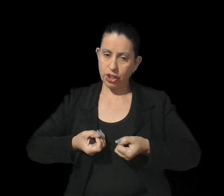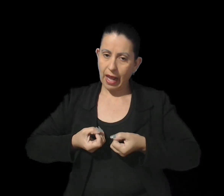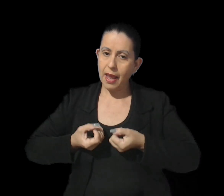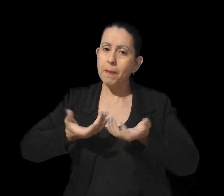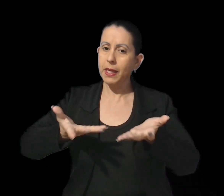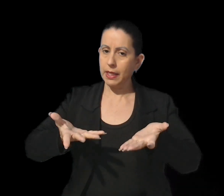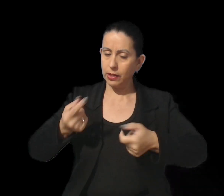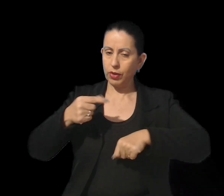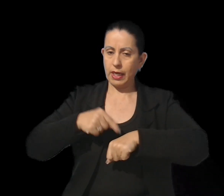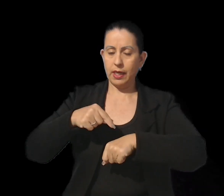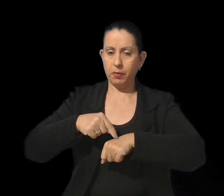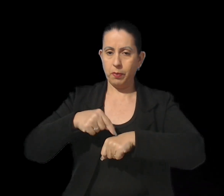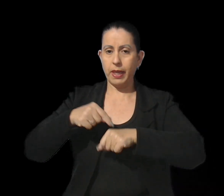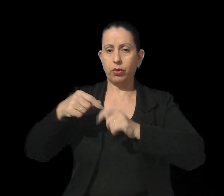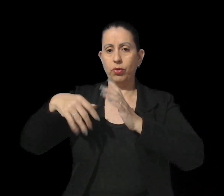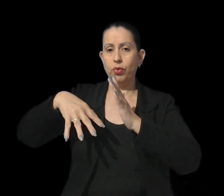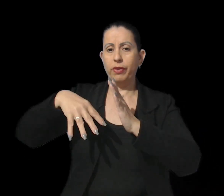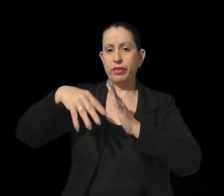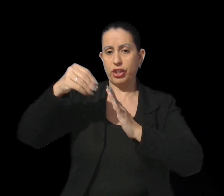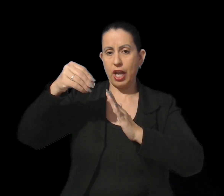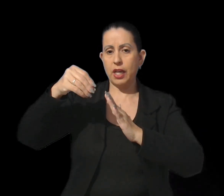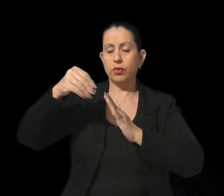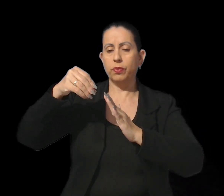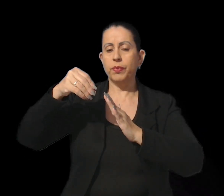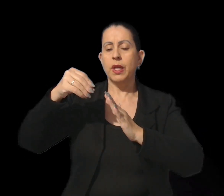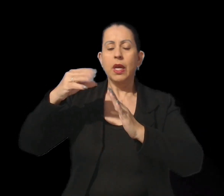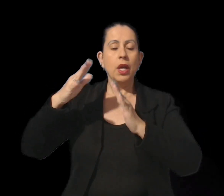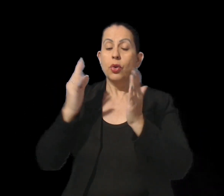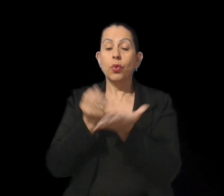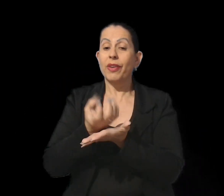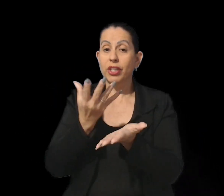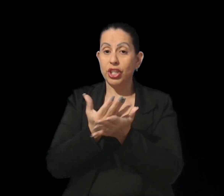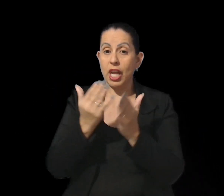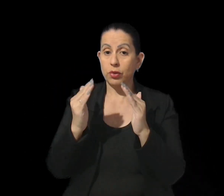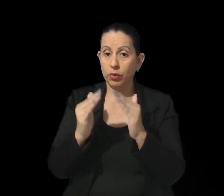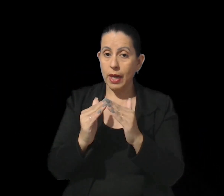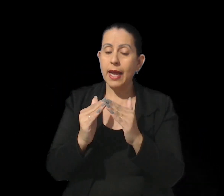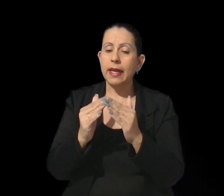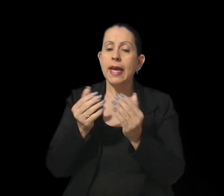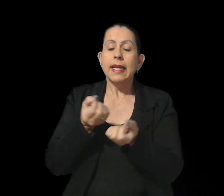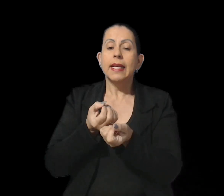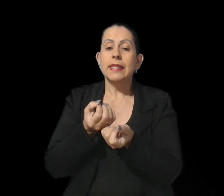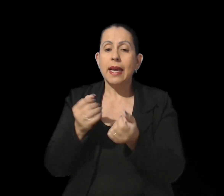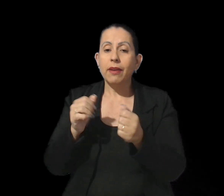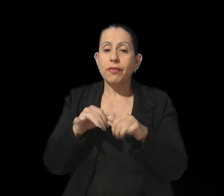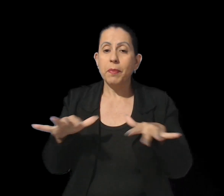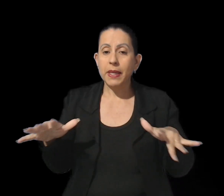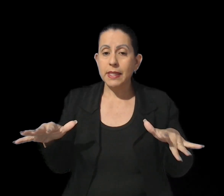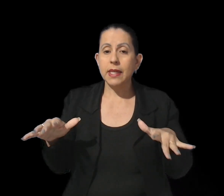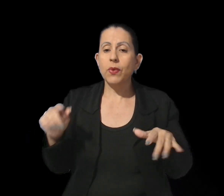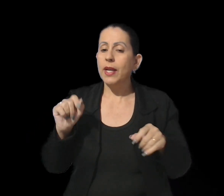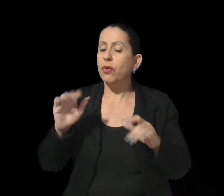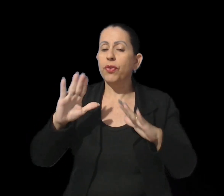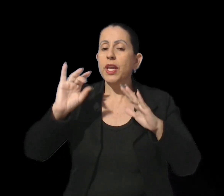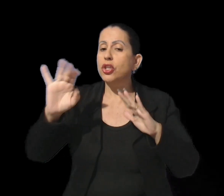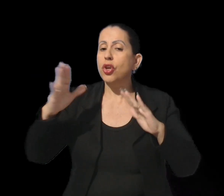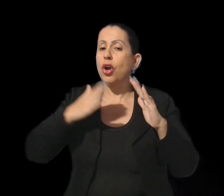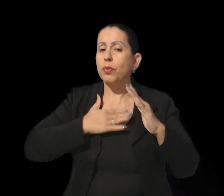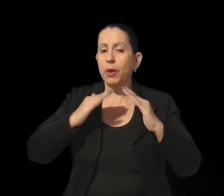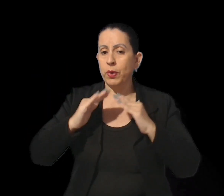está emanando naquele momento no evangelho no lar, que essa vibração ela não fique só no meu